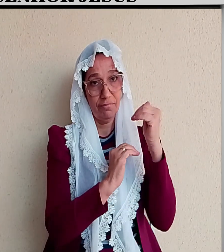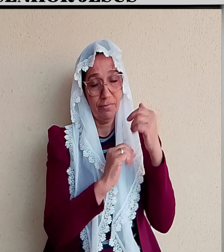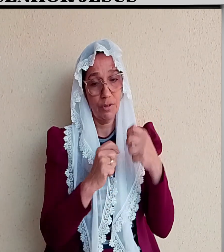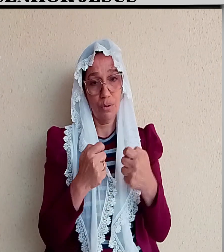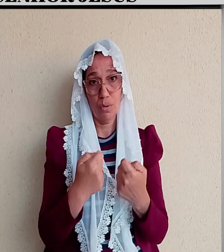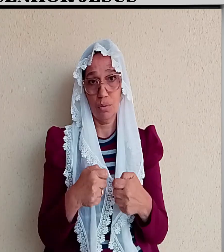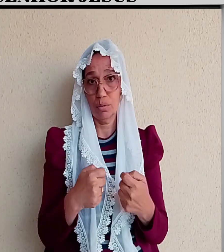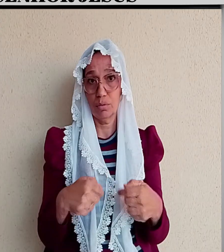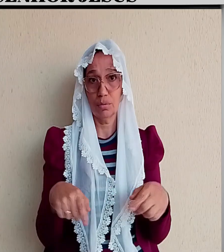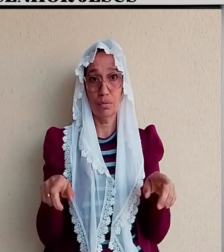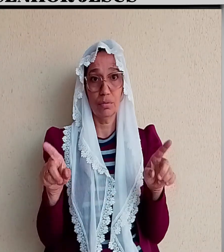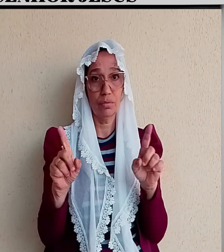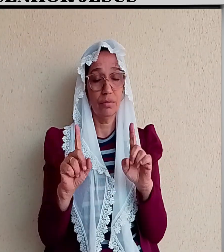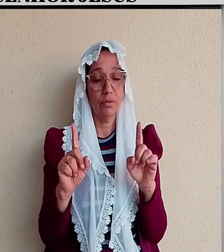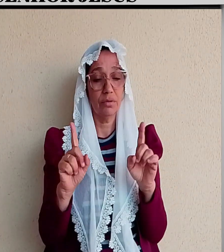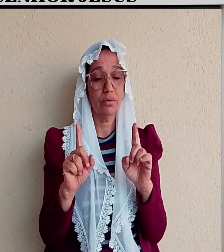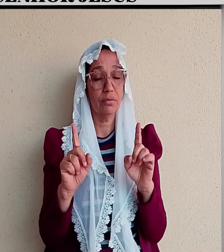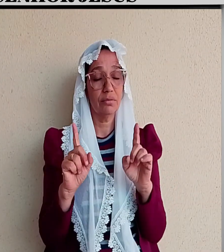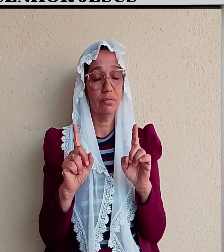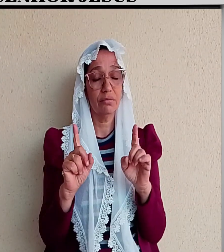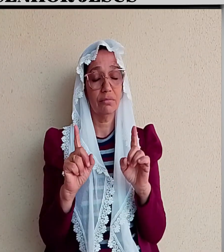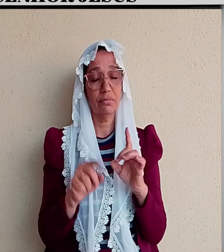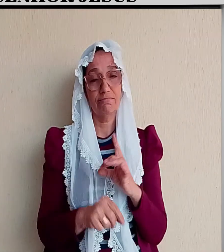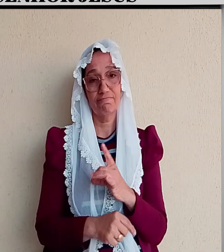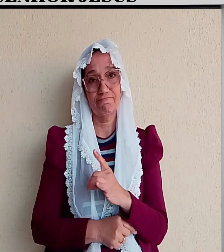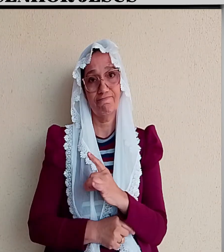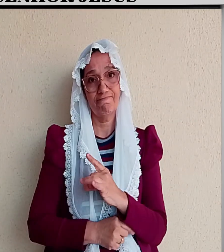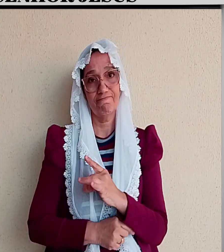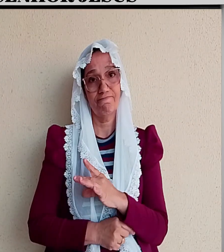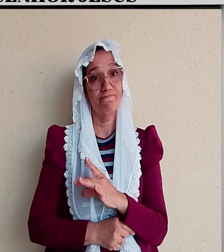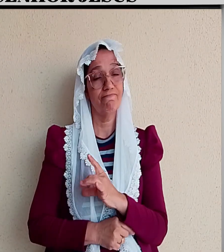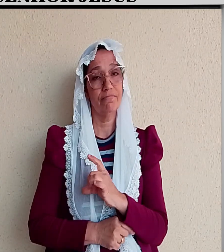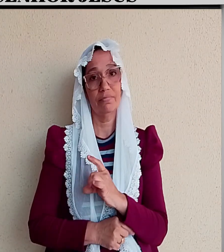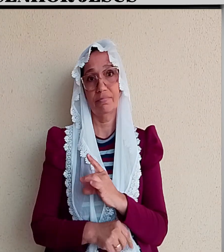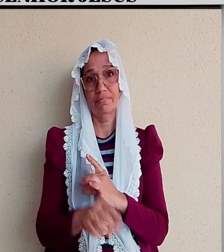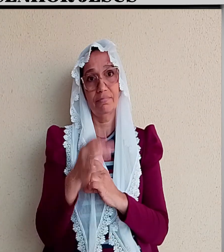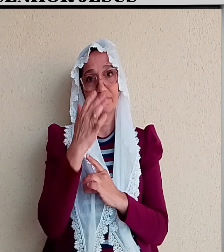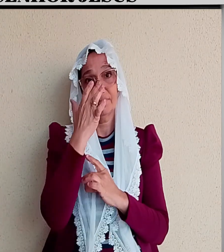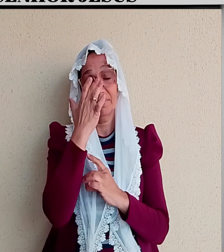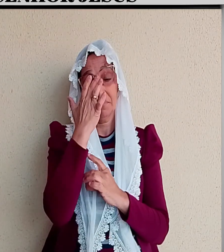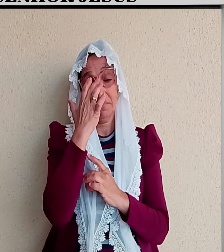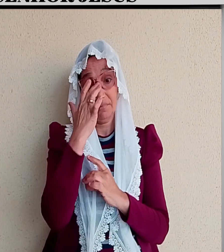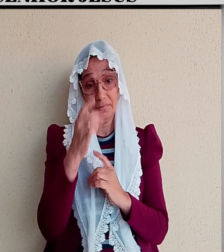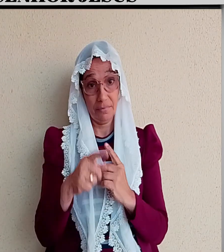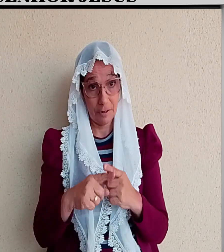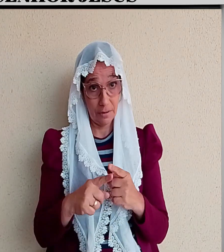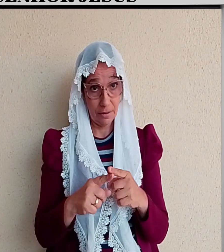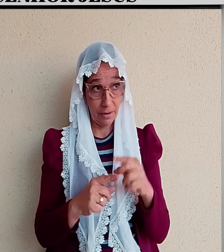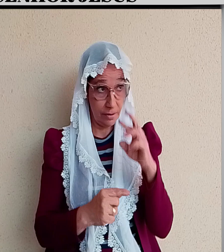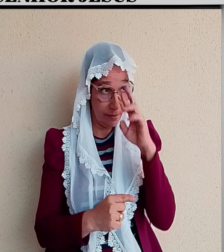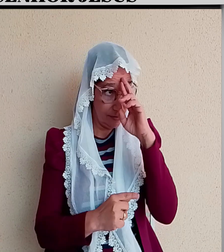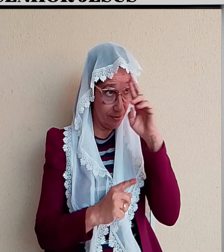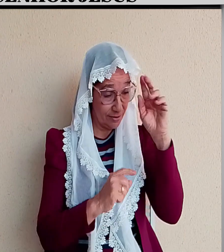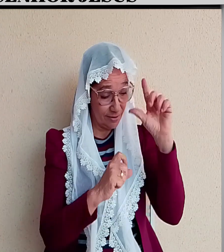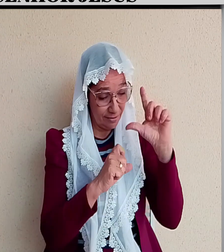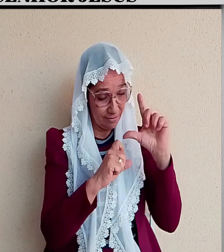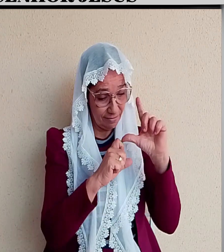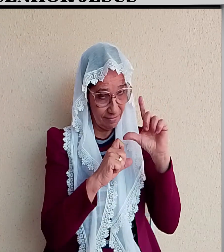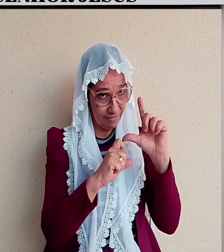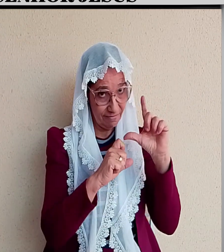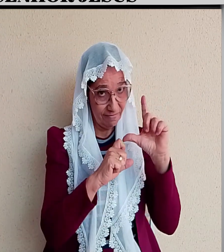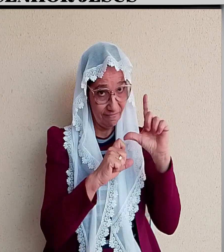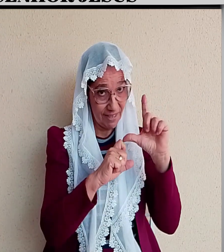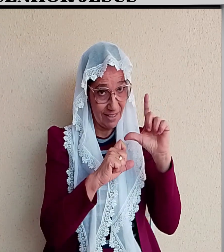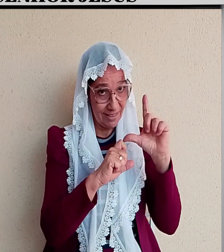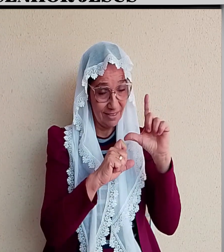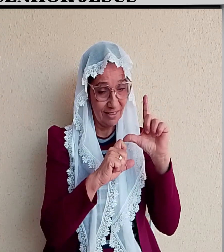copo de água para vós? Está preparado a vossa caverna? Será distante, mas você vai ser como João. Glória a Jesus. O Senhor te